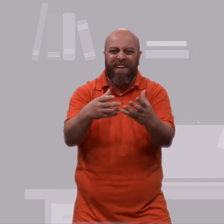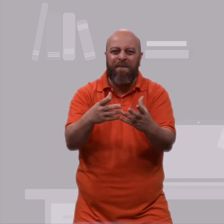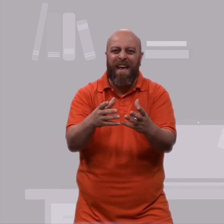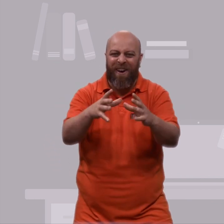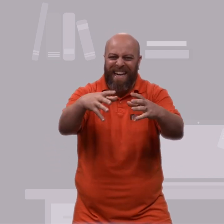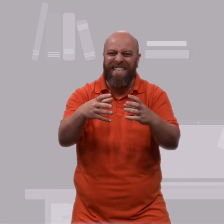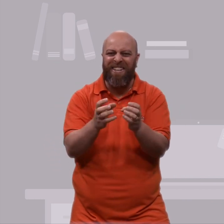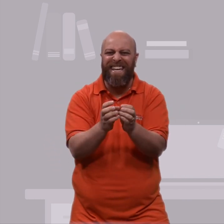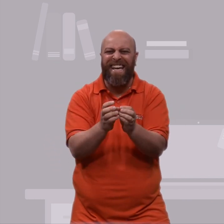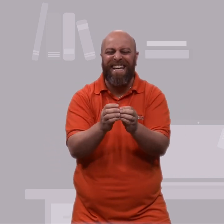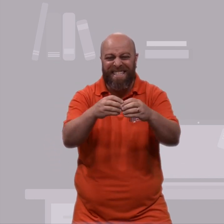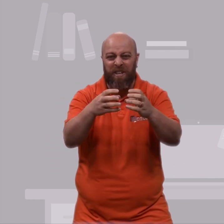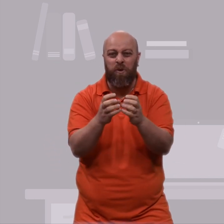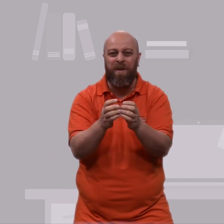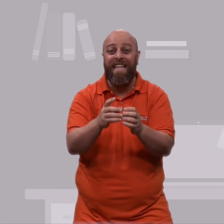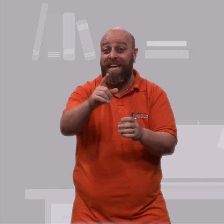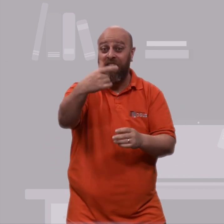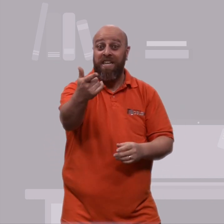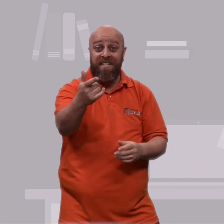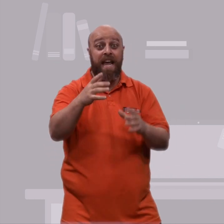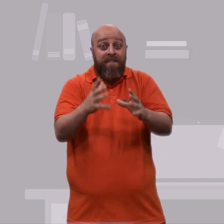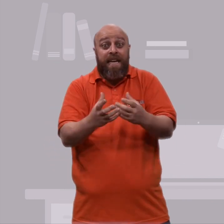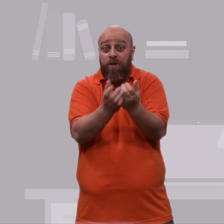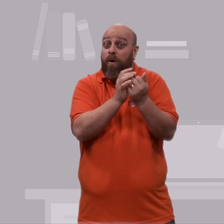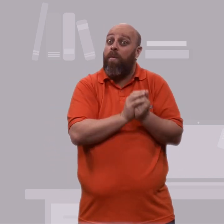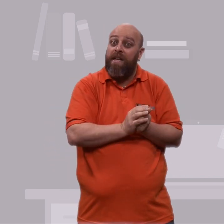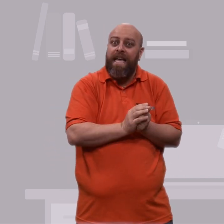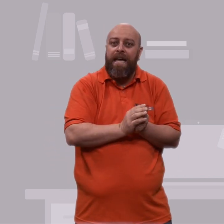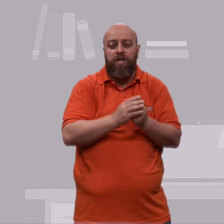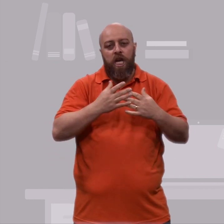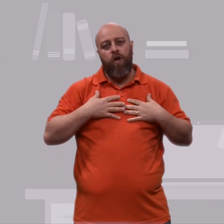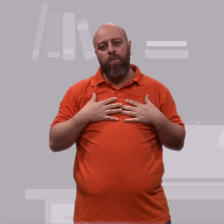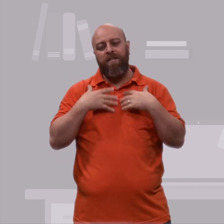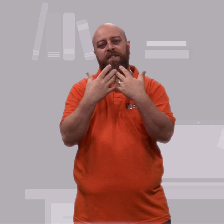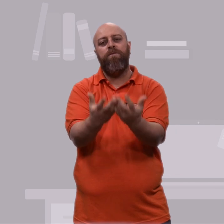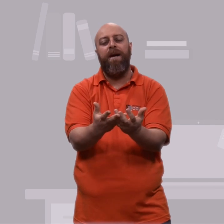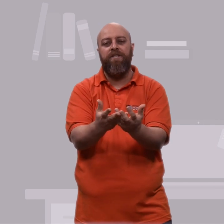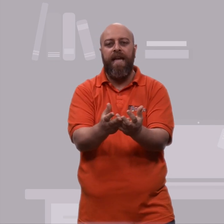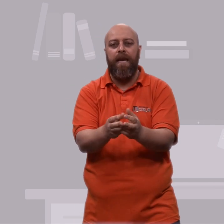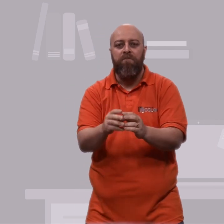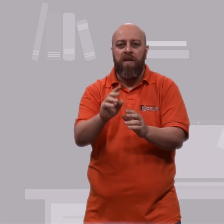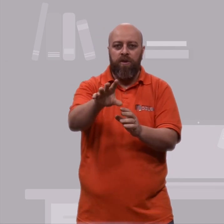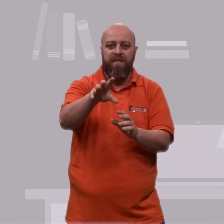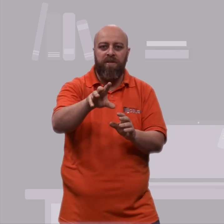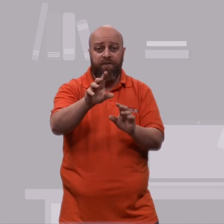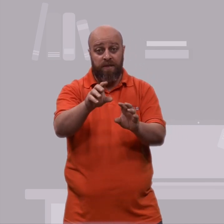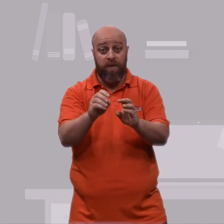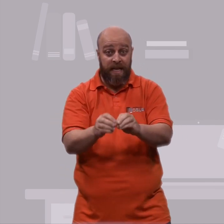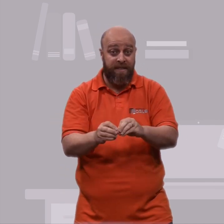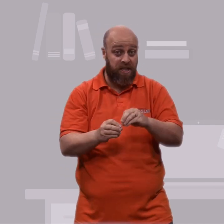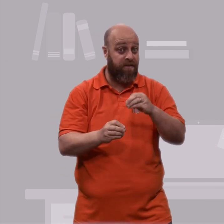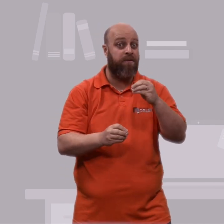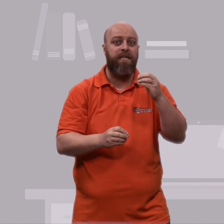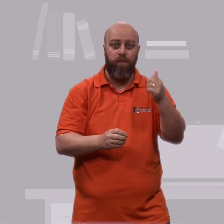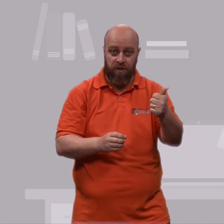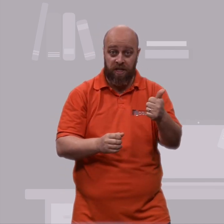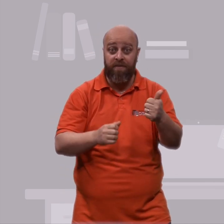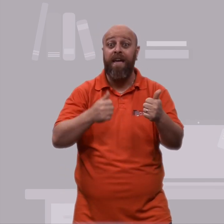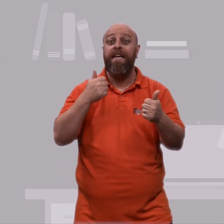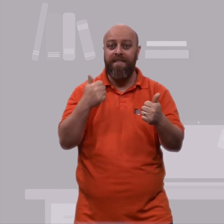fique melhor essa nossa rede são as comunidades internet uma comunidade e como nós fazemos parte dela nós temos que fazer com que ela seja cada vez mais positiva e